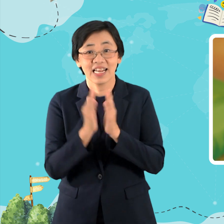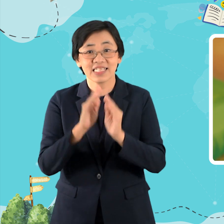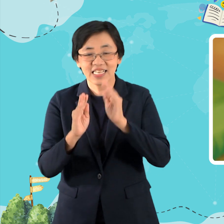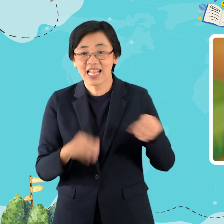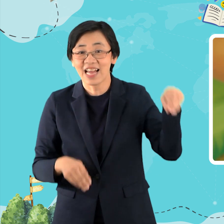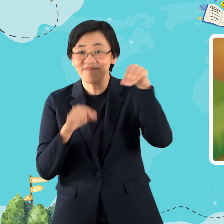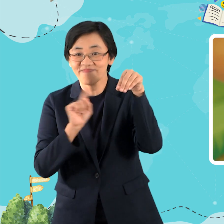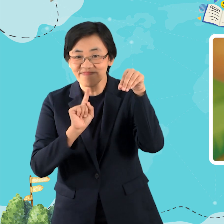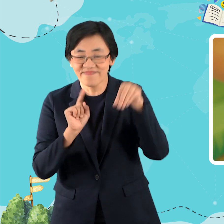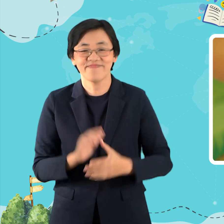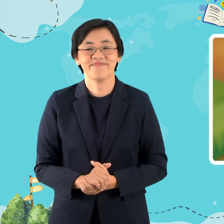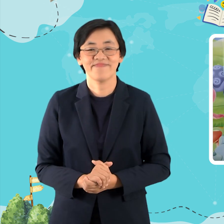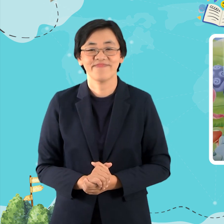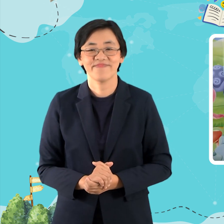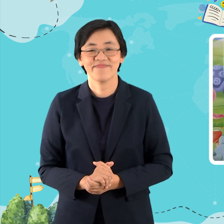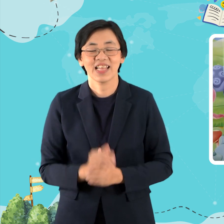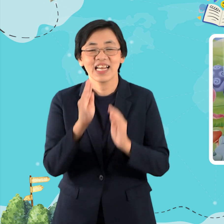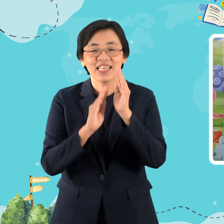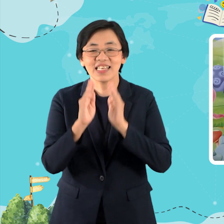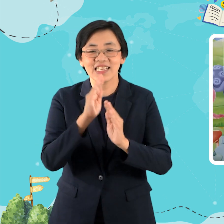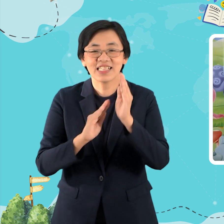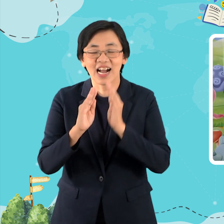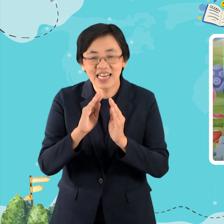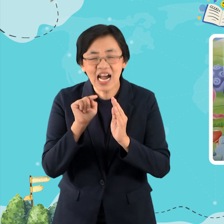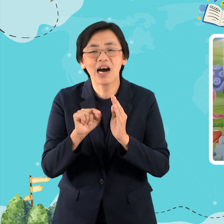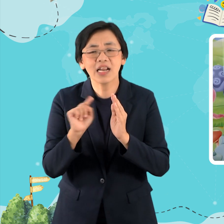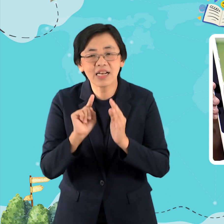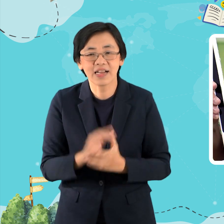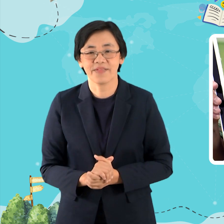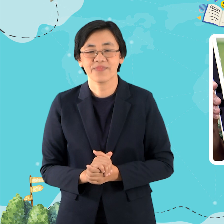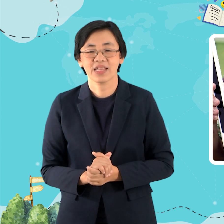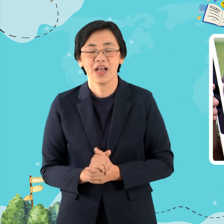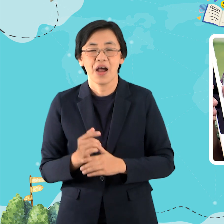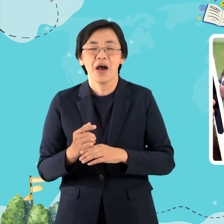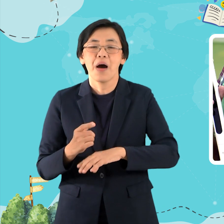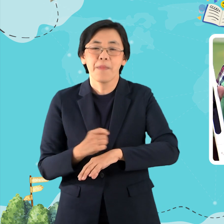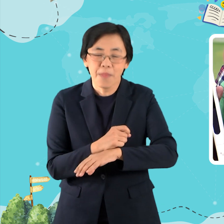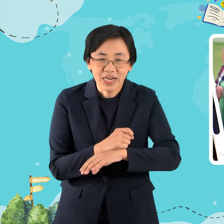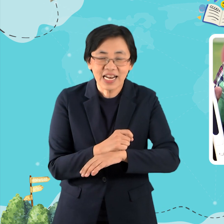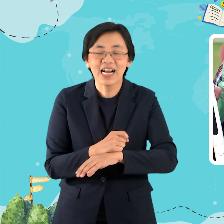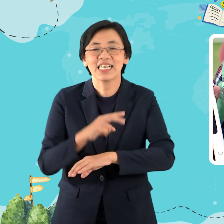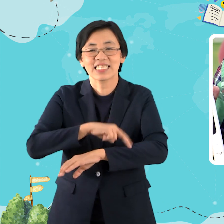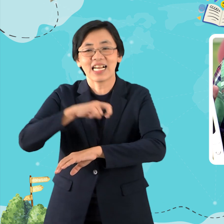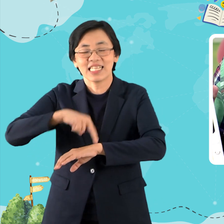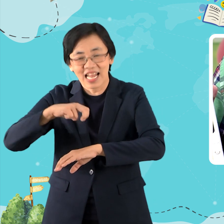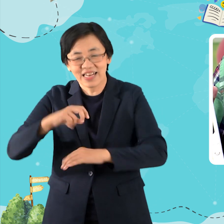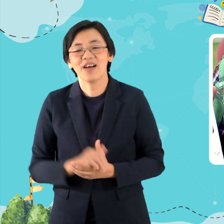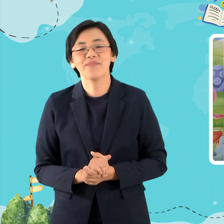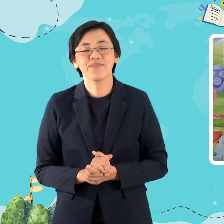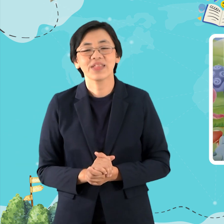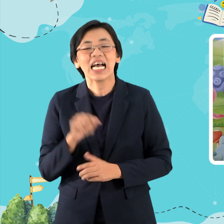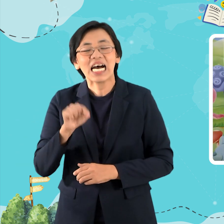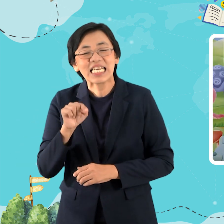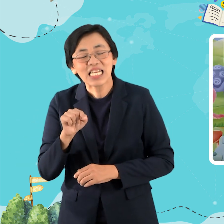ไปติ๊ง นิทานอีสปปั้นฝันนะครับเรื่องมดกับตั๊กแตนนะครับขอขอบคุณสำนักพิ